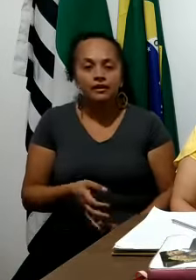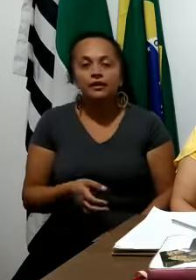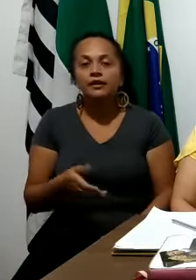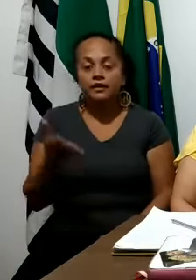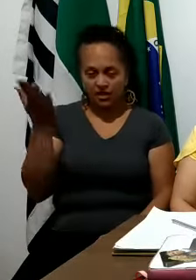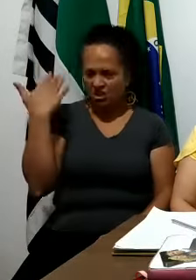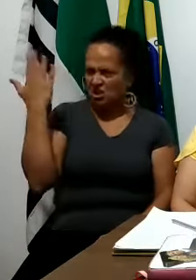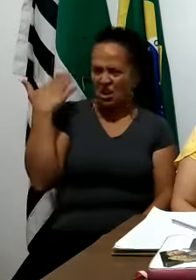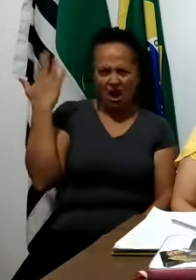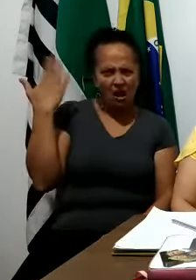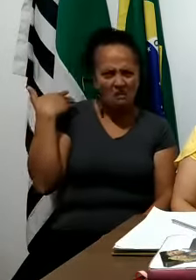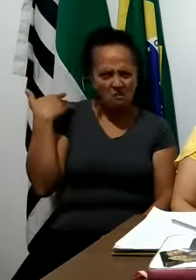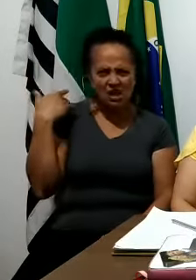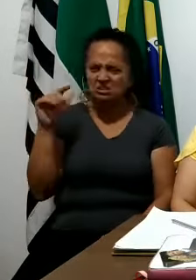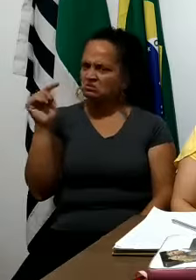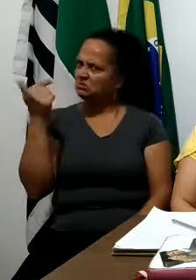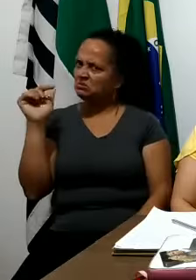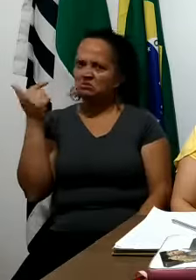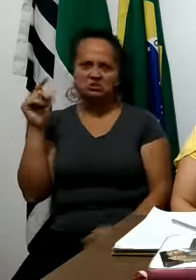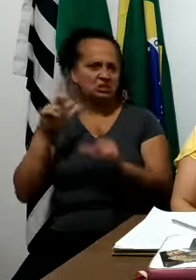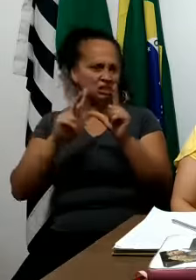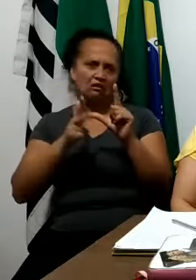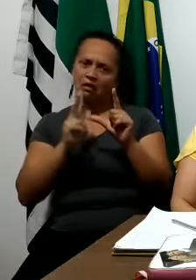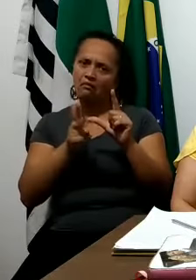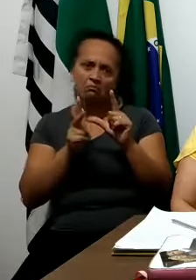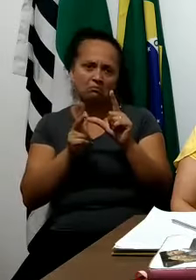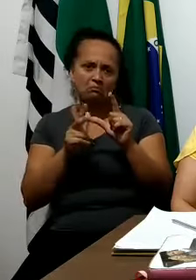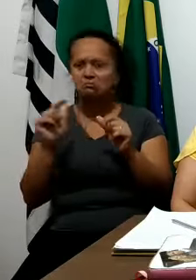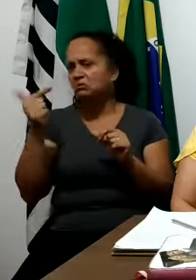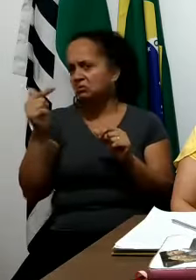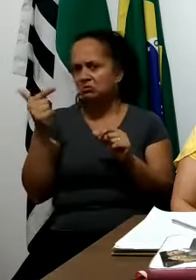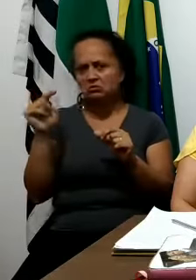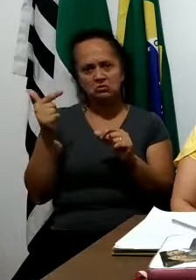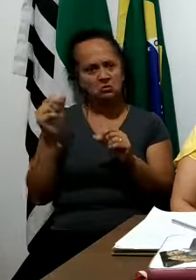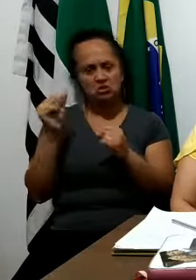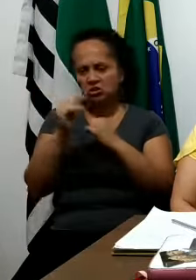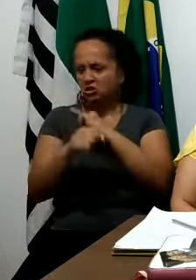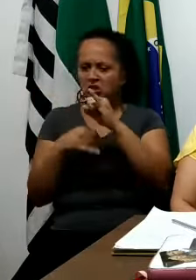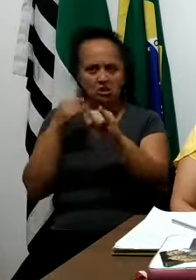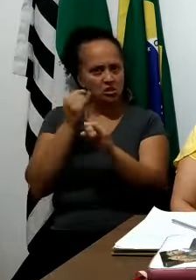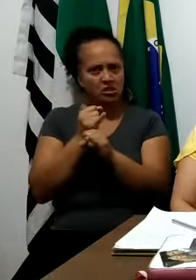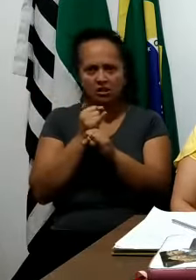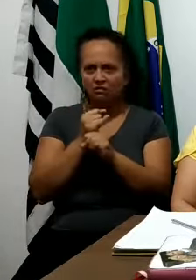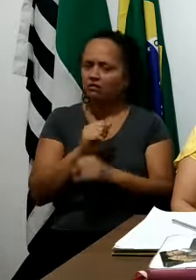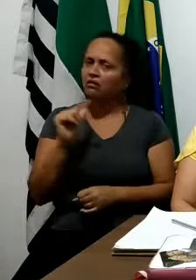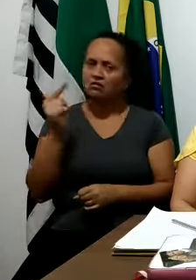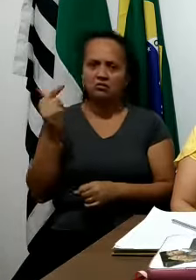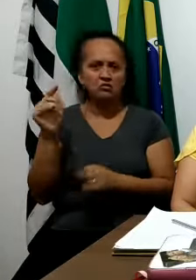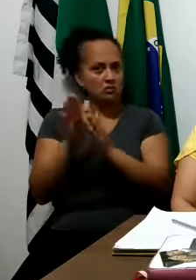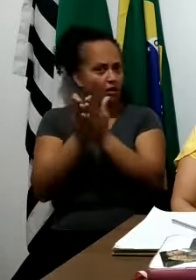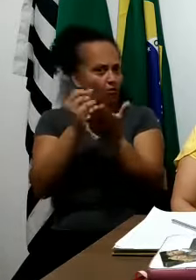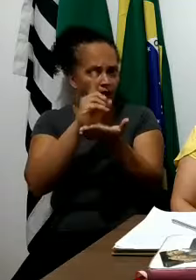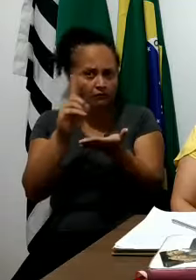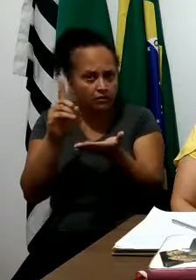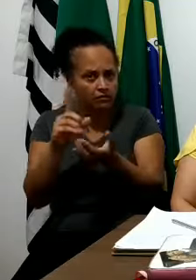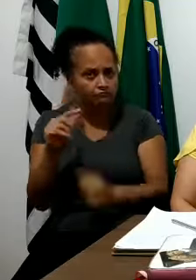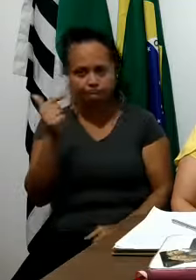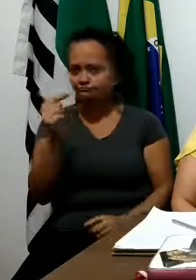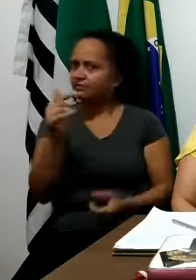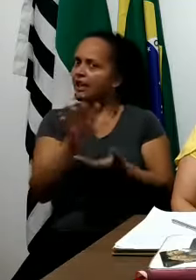culto online, não tinha Bíblia, não tinha traduções diferentes, não tinha, né? Então, o que